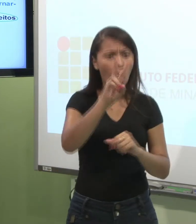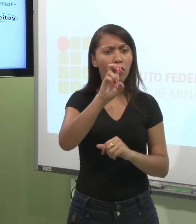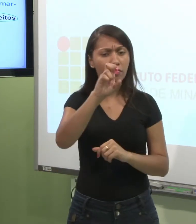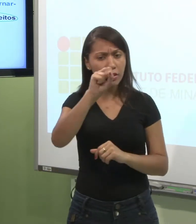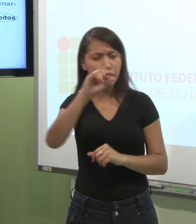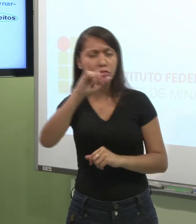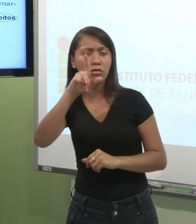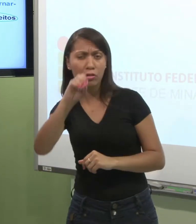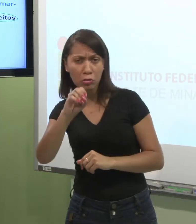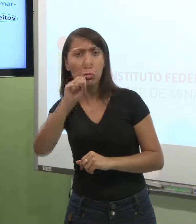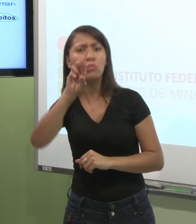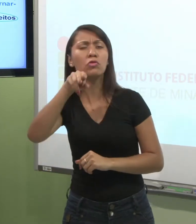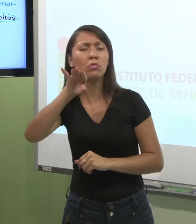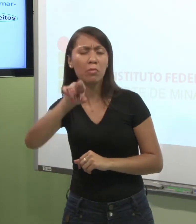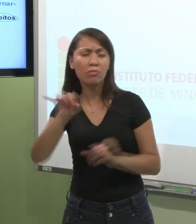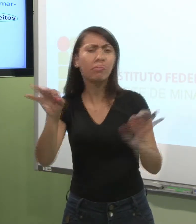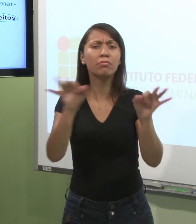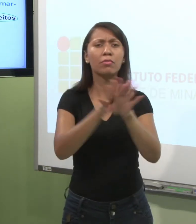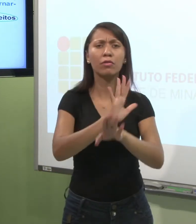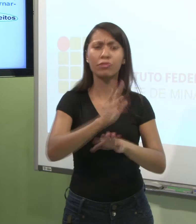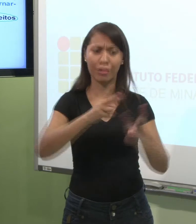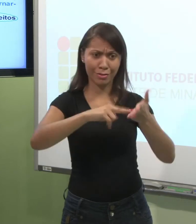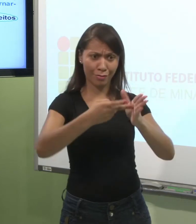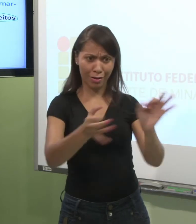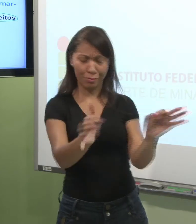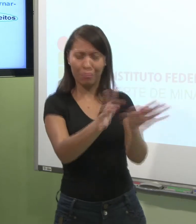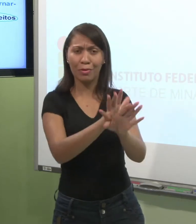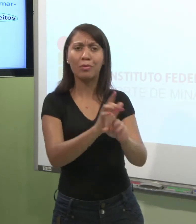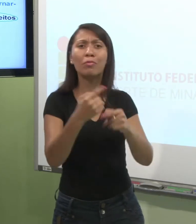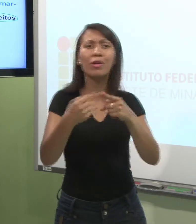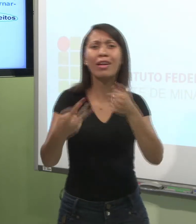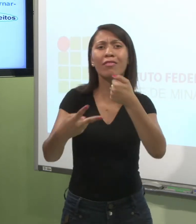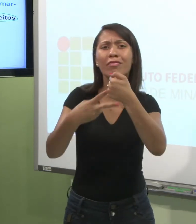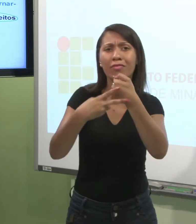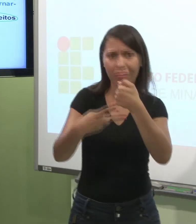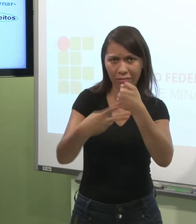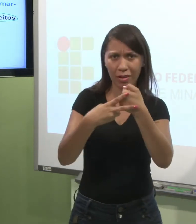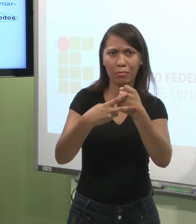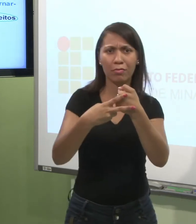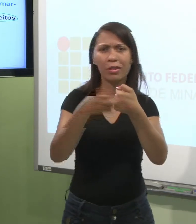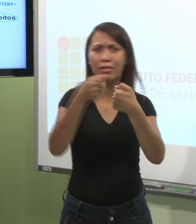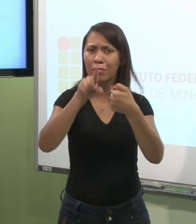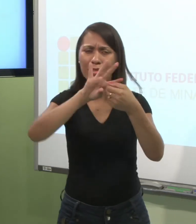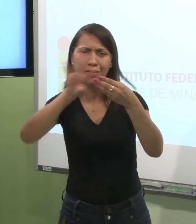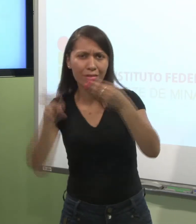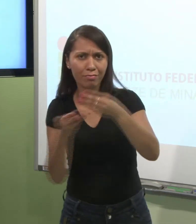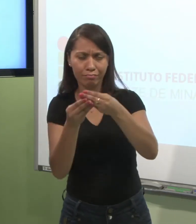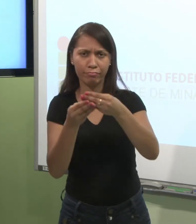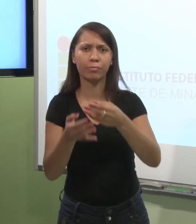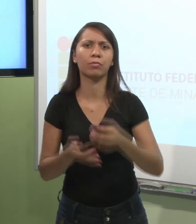está completa em sua significação, porque se trata de um verbo intransitivo.